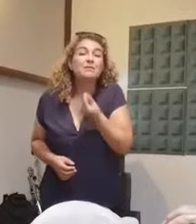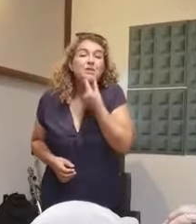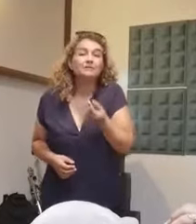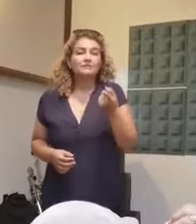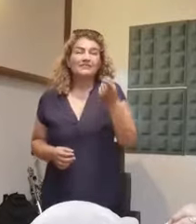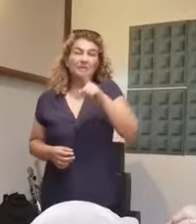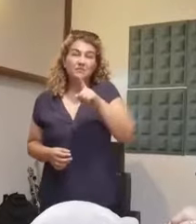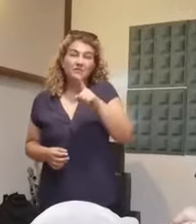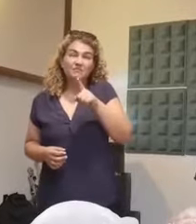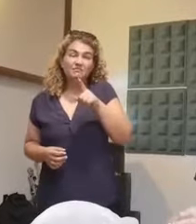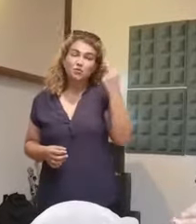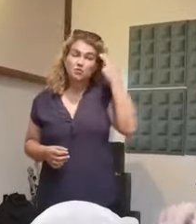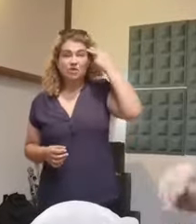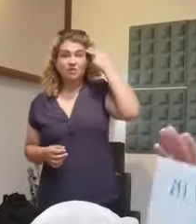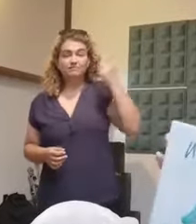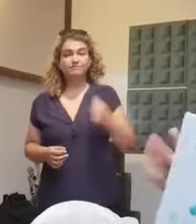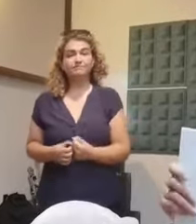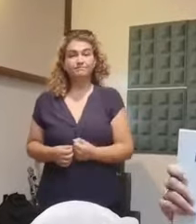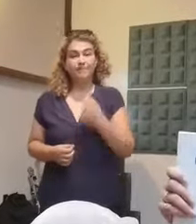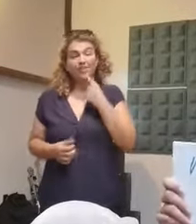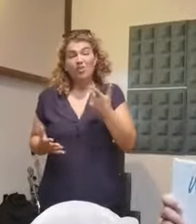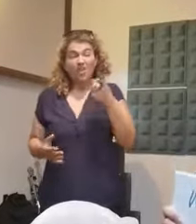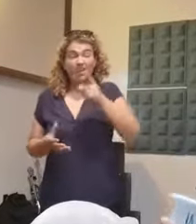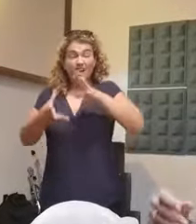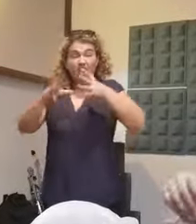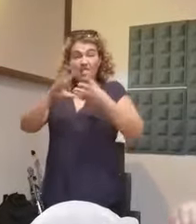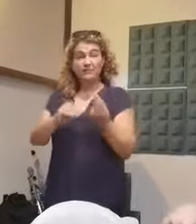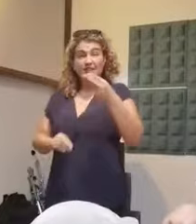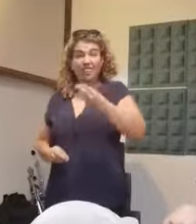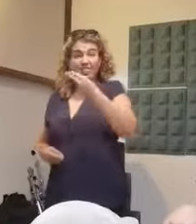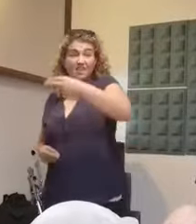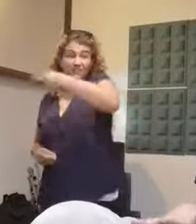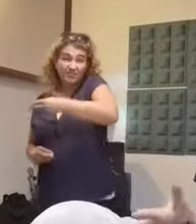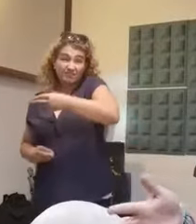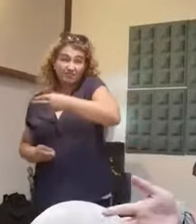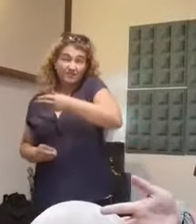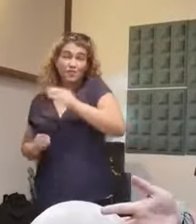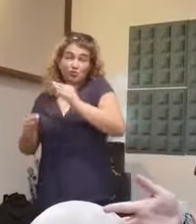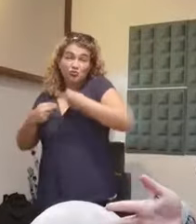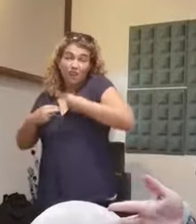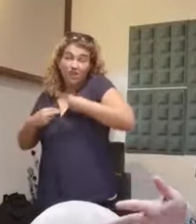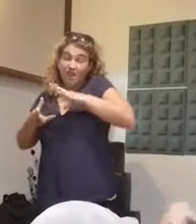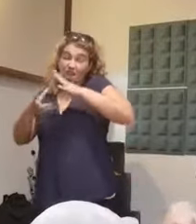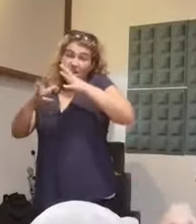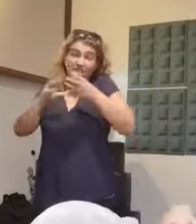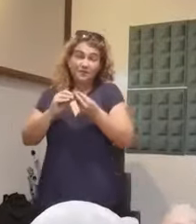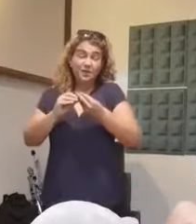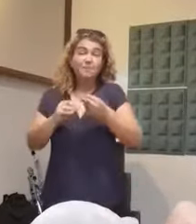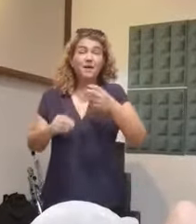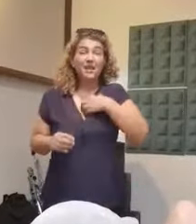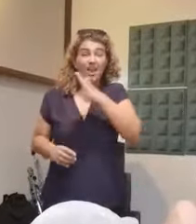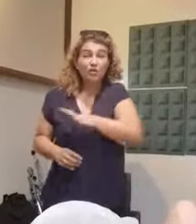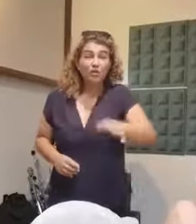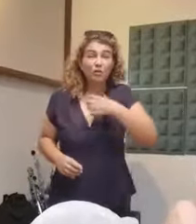monte. Entonces, bueno, pues recogí la metáfora de delfín para poder explicar a los chicos y chicas con los que trabajo y a los niños y niñas con los que trabajo,